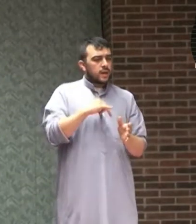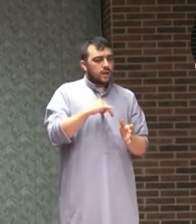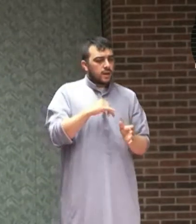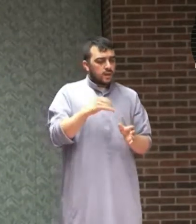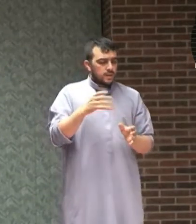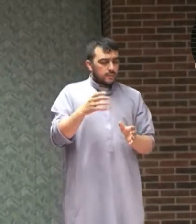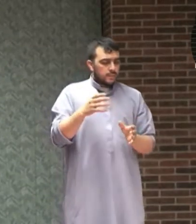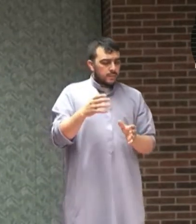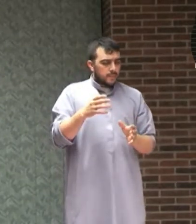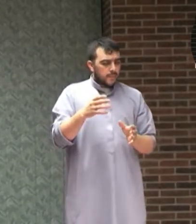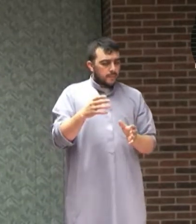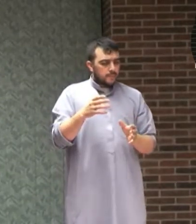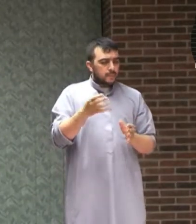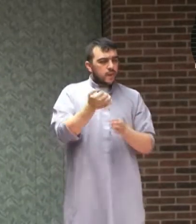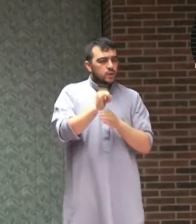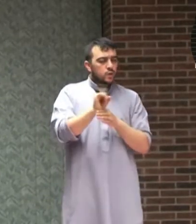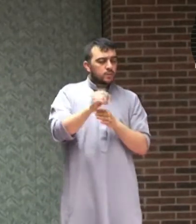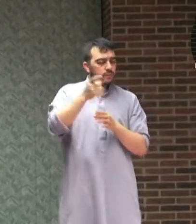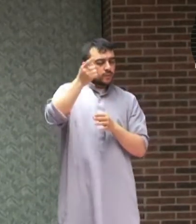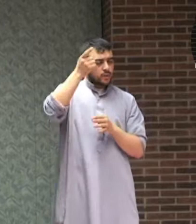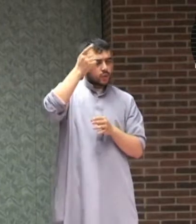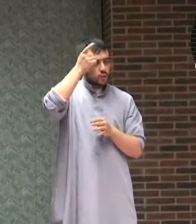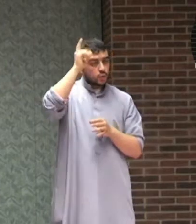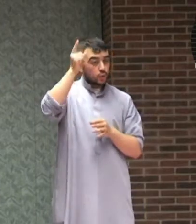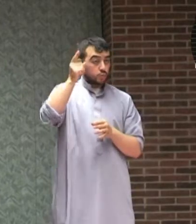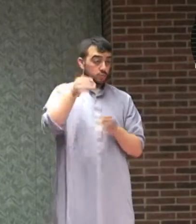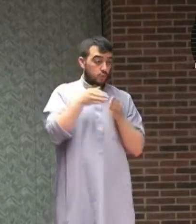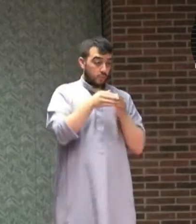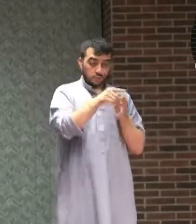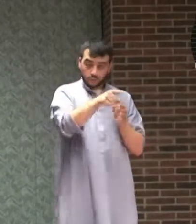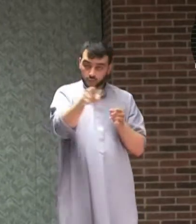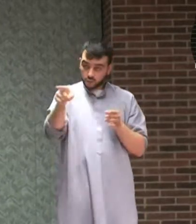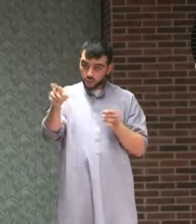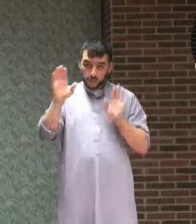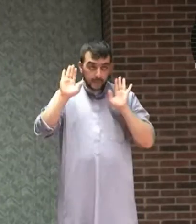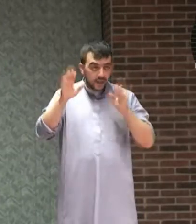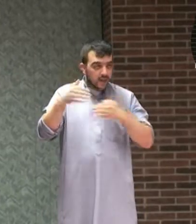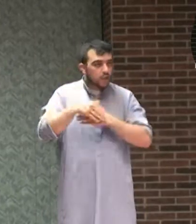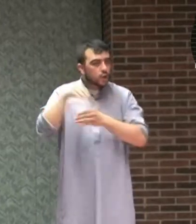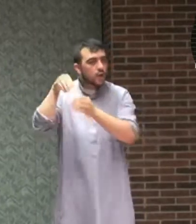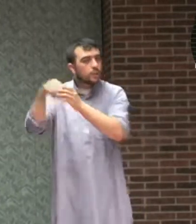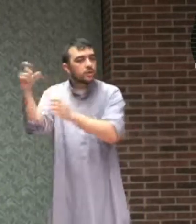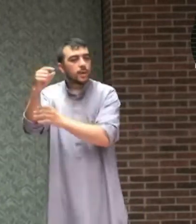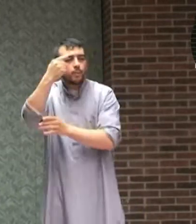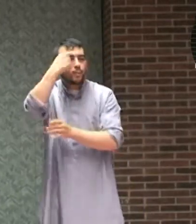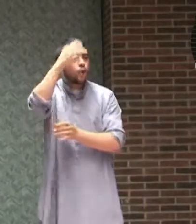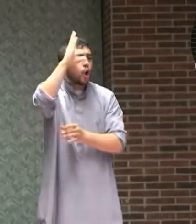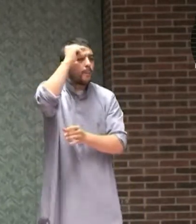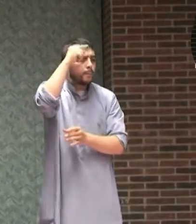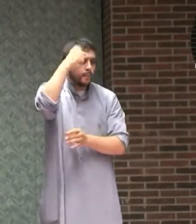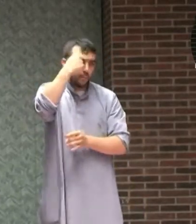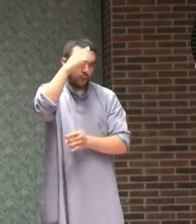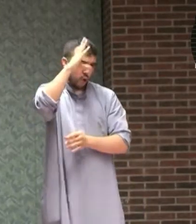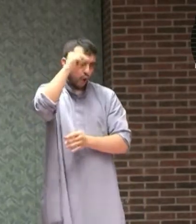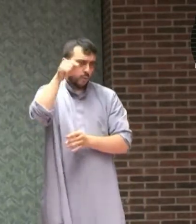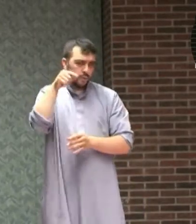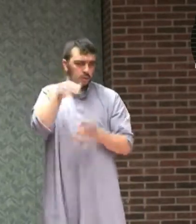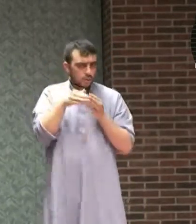jugements vont en ce sens. Allah subhanahu wa ta'ala nous a demandé de faire salat fil masajid, par exemple pour les hommes.